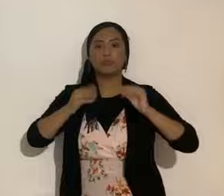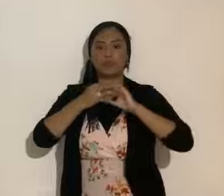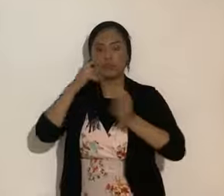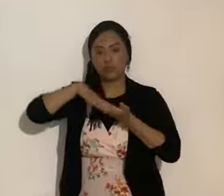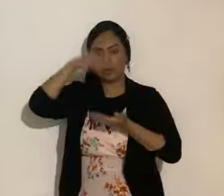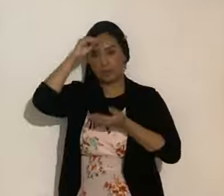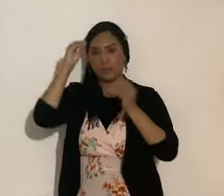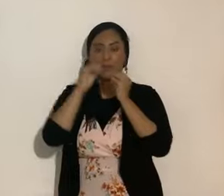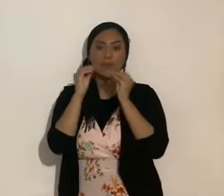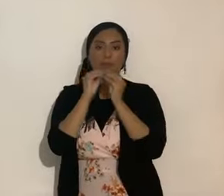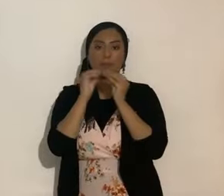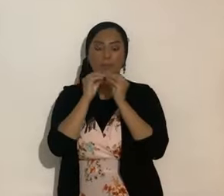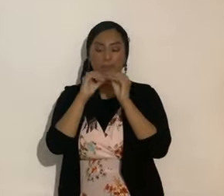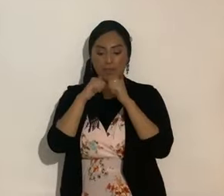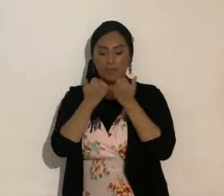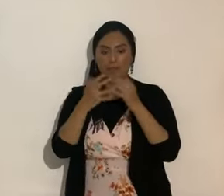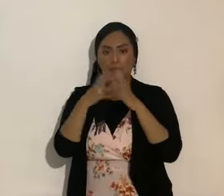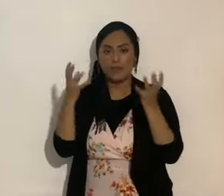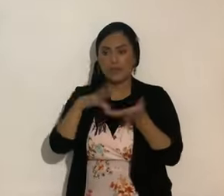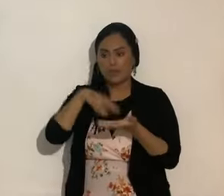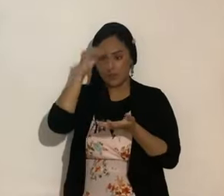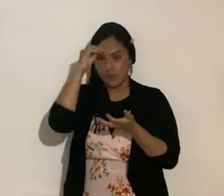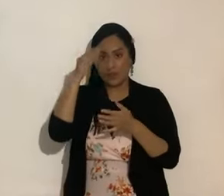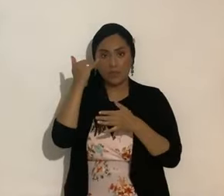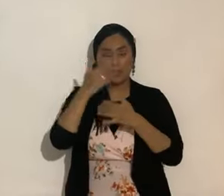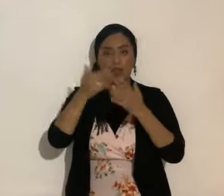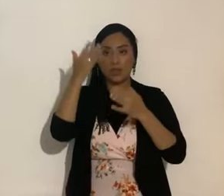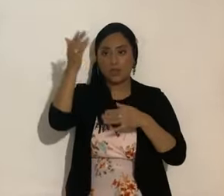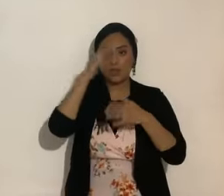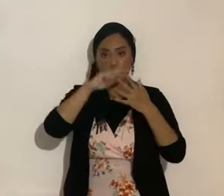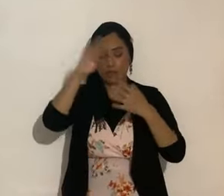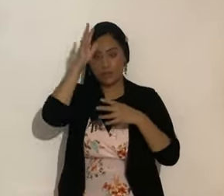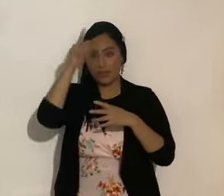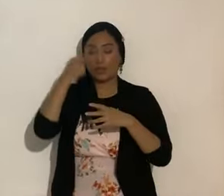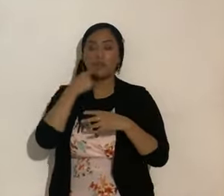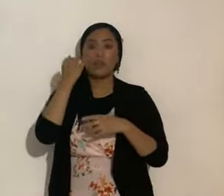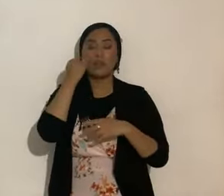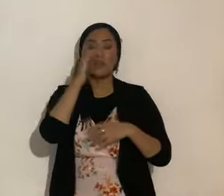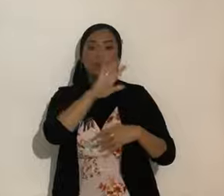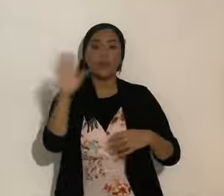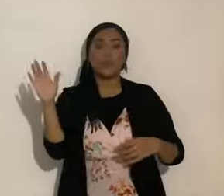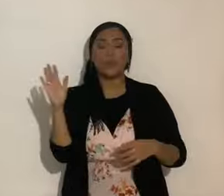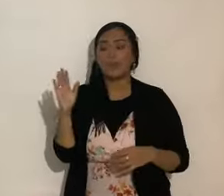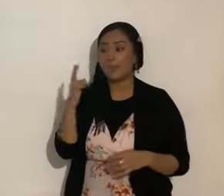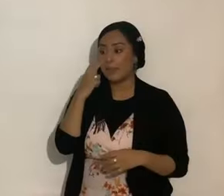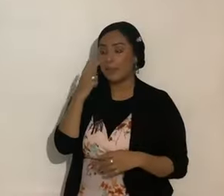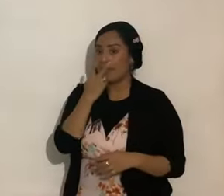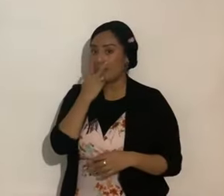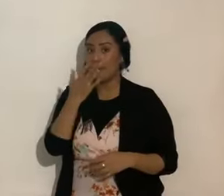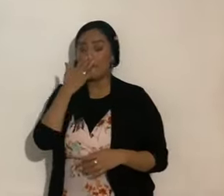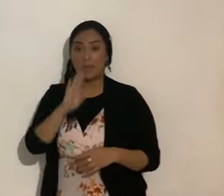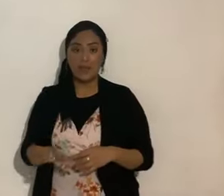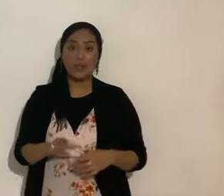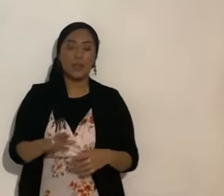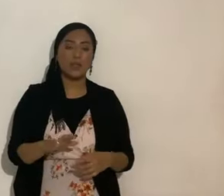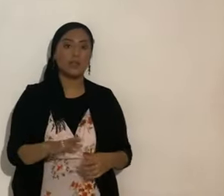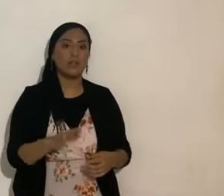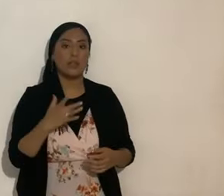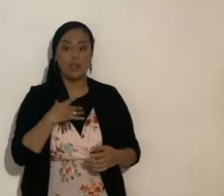aprender más. ¿Cuánto hemos aprendido? Por eso dice el Eterno, si es tu ojo malvado, aquí sería